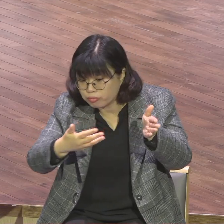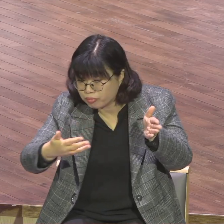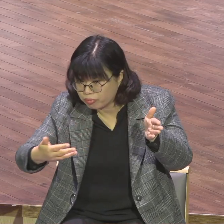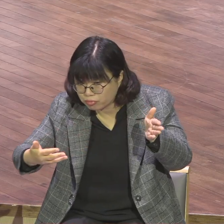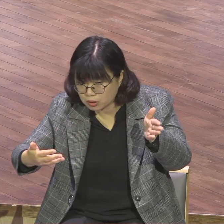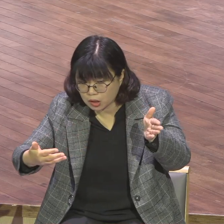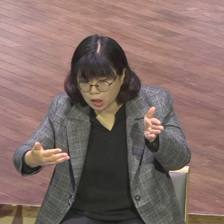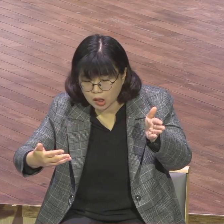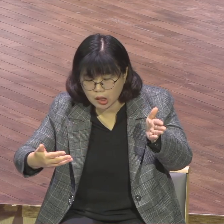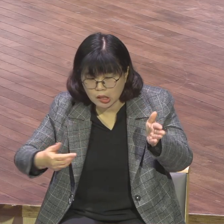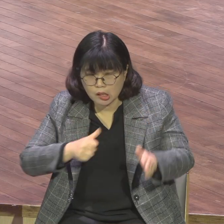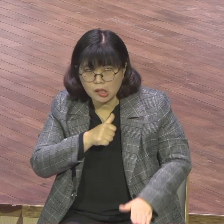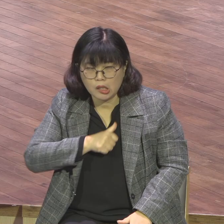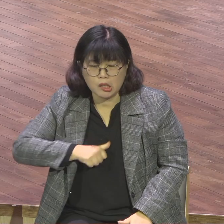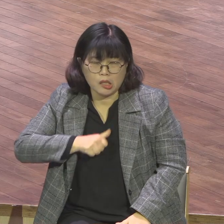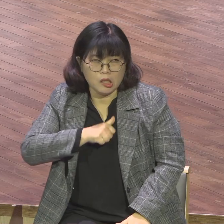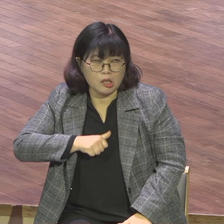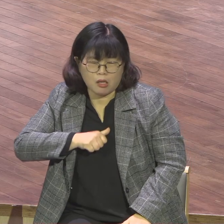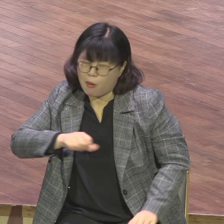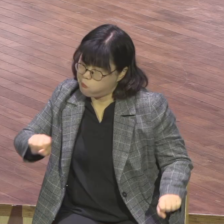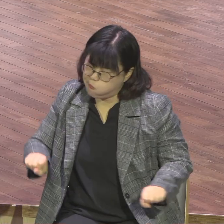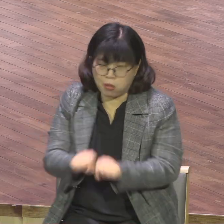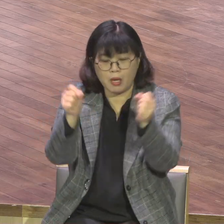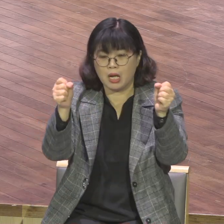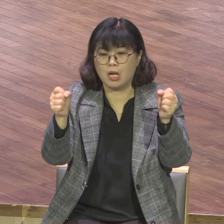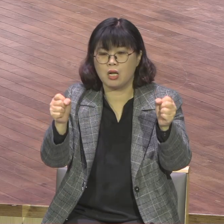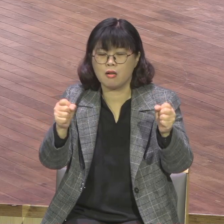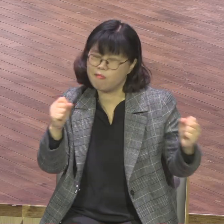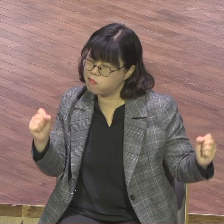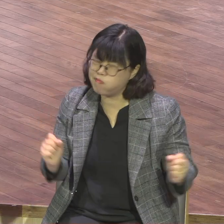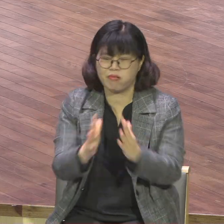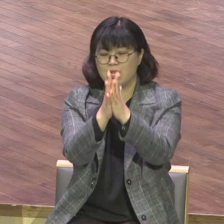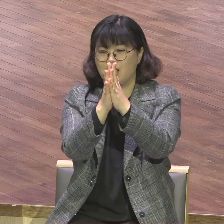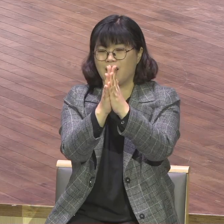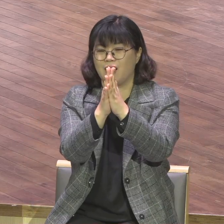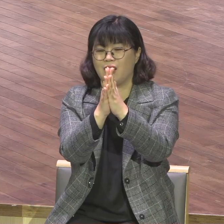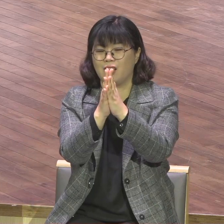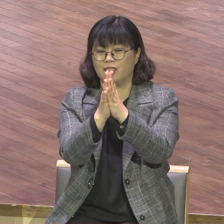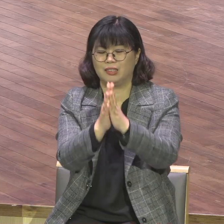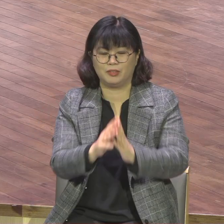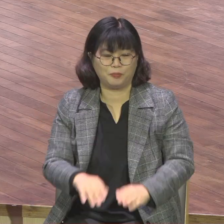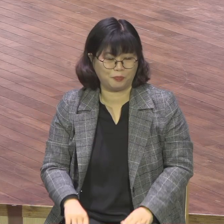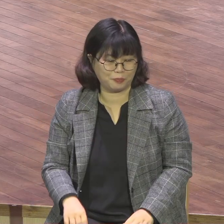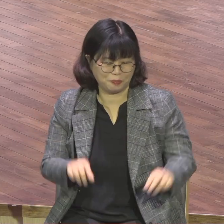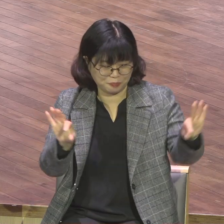더 이상 안 되겠다 싶어서 둘이서 앉아서 그렇게